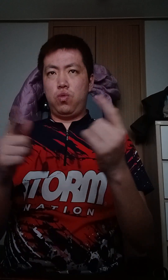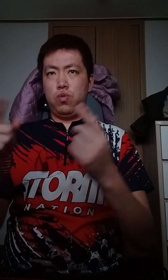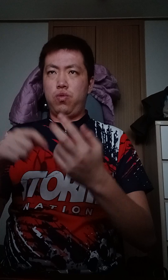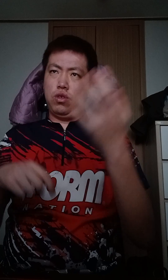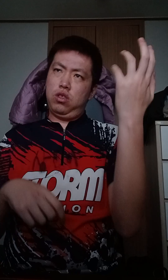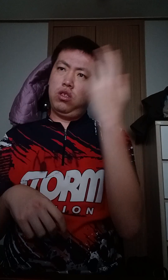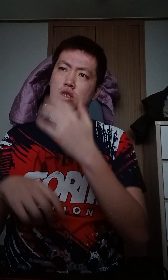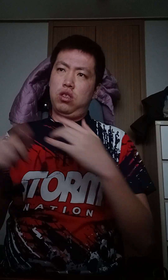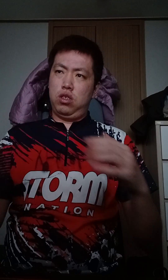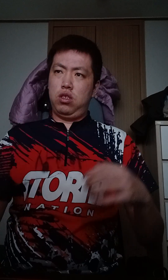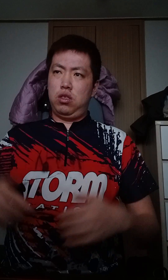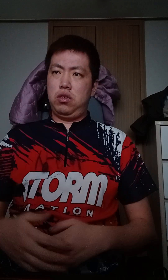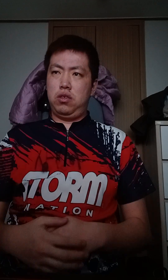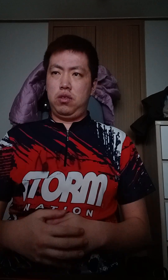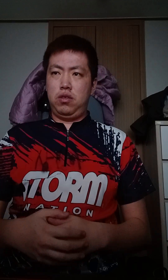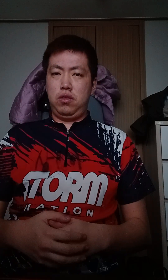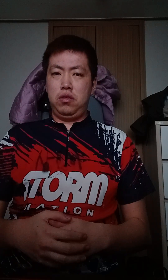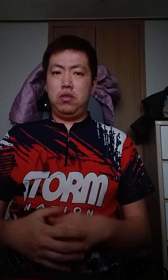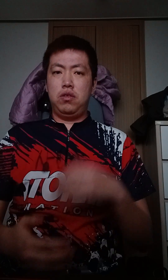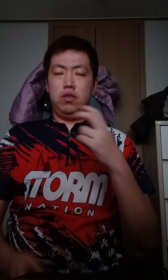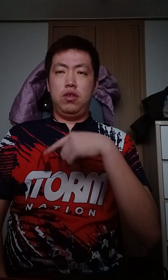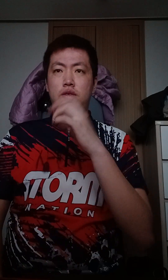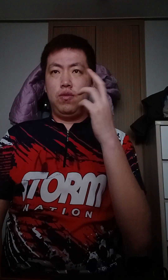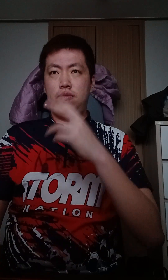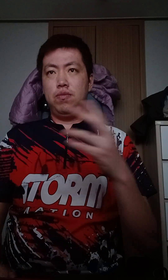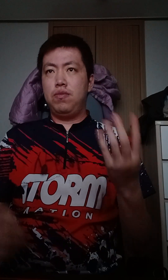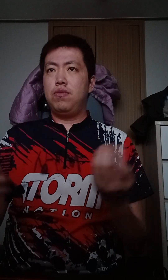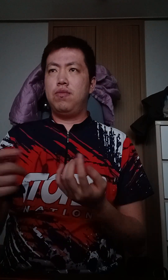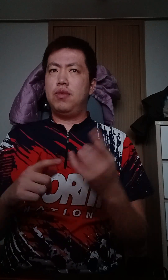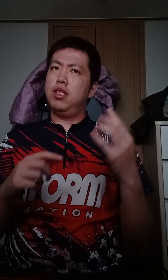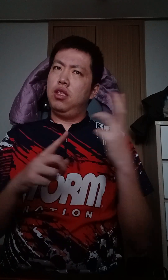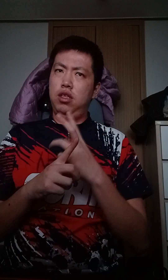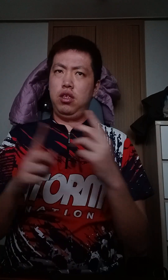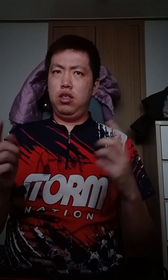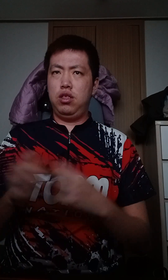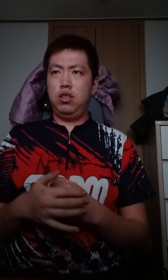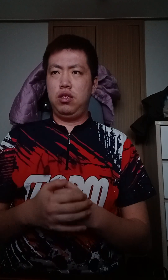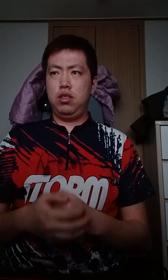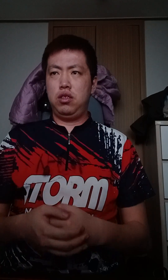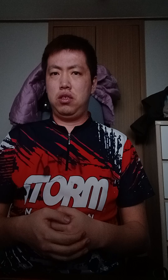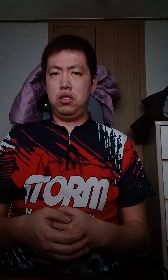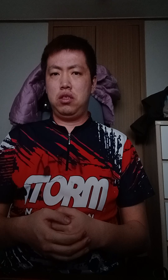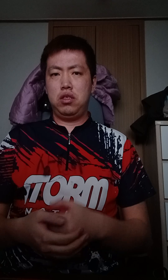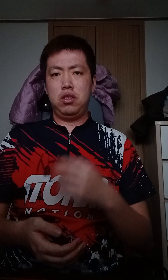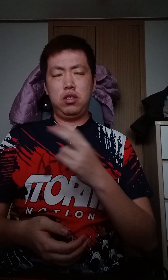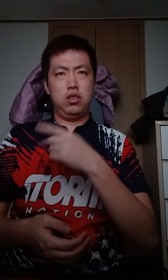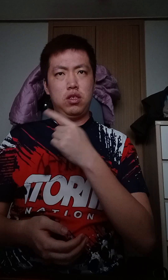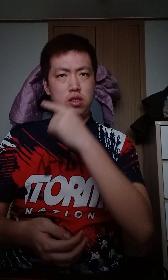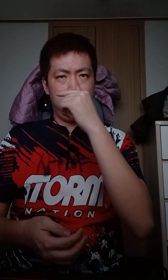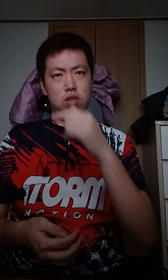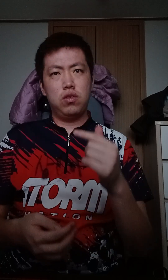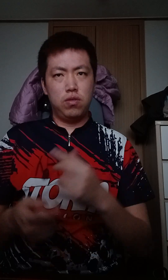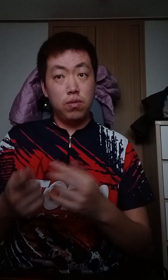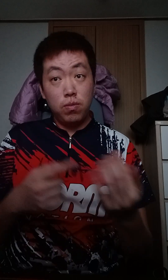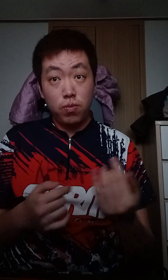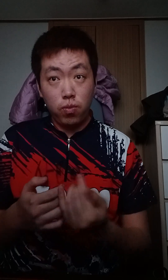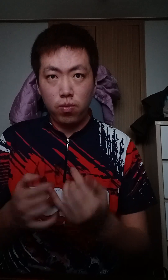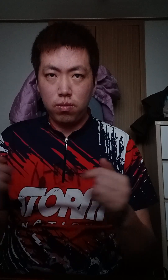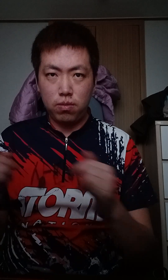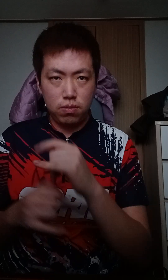다쳤습니다. 코란도에 탄 4명은 가볍게 다쳤습니다. 움직이시는 분도 있고, 그런 상황이죠.